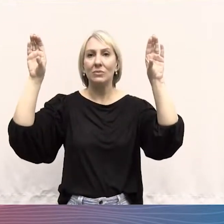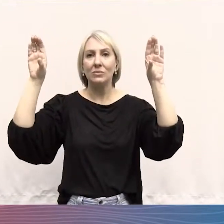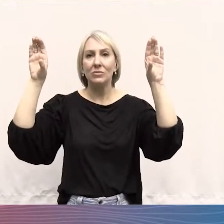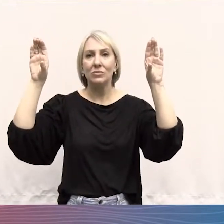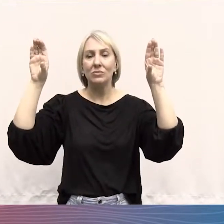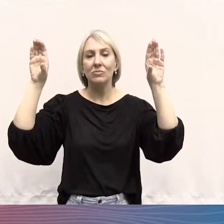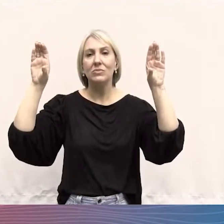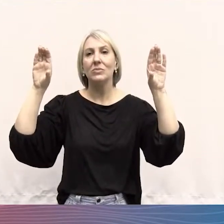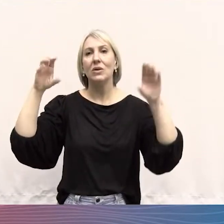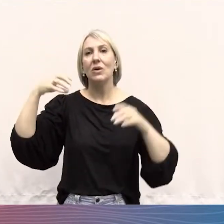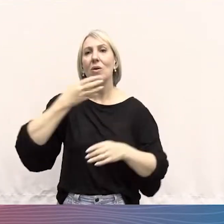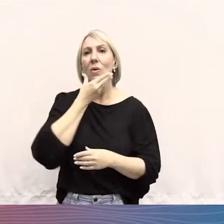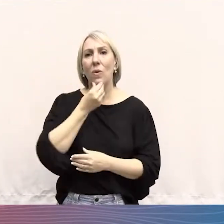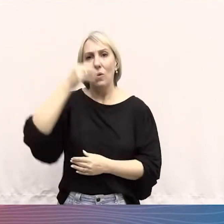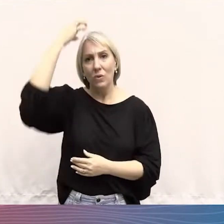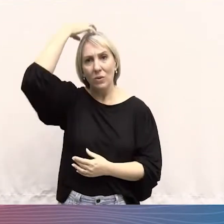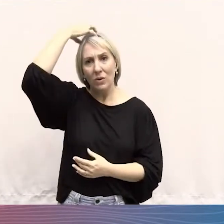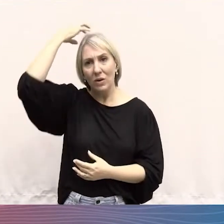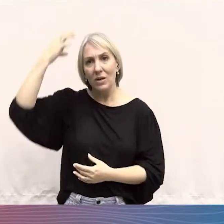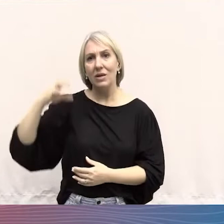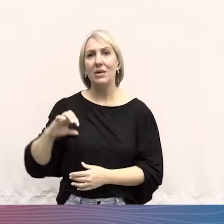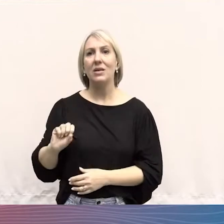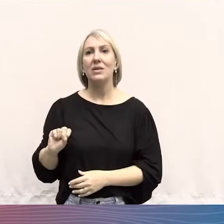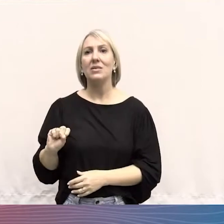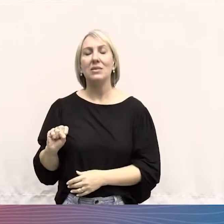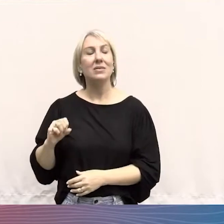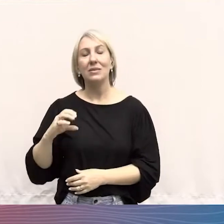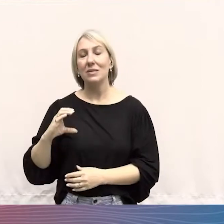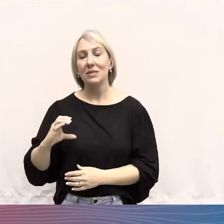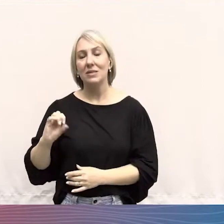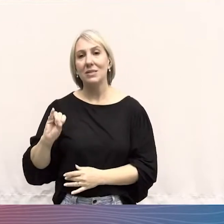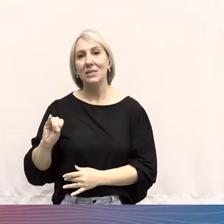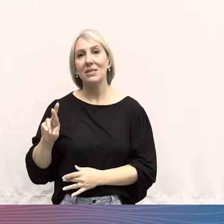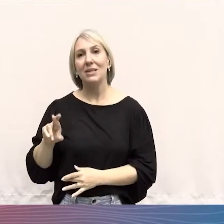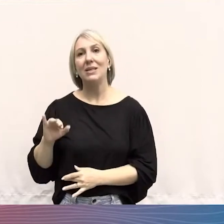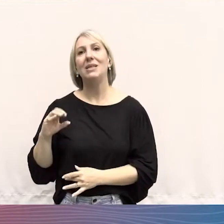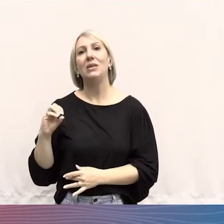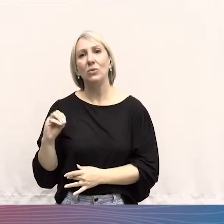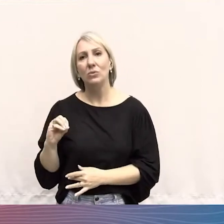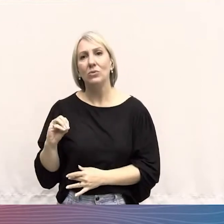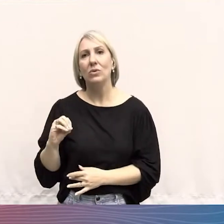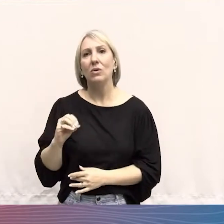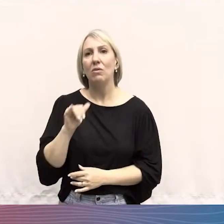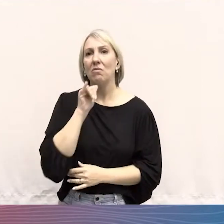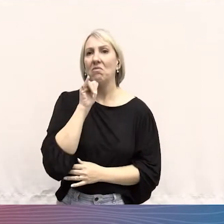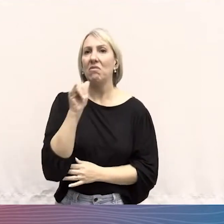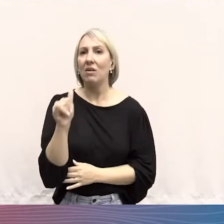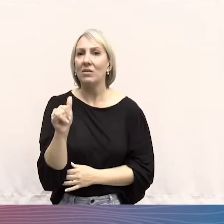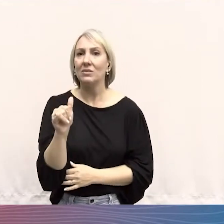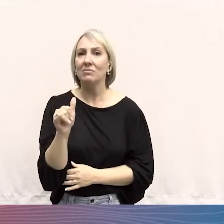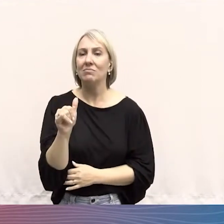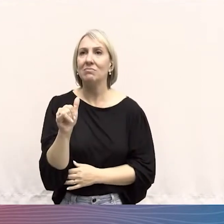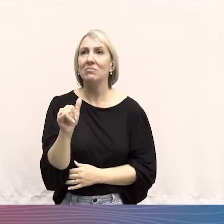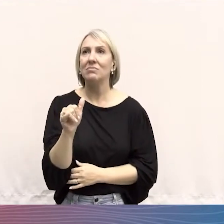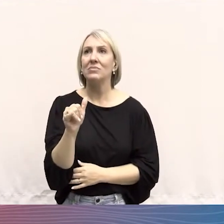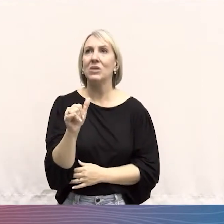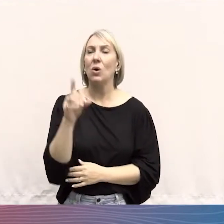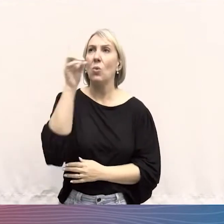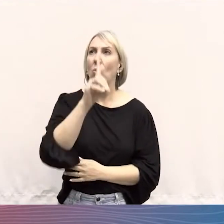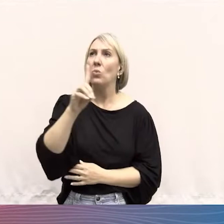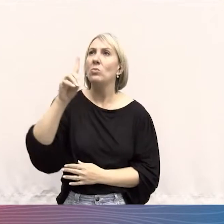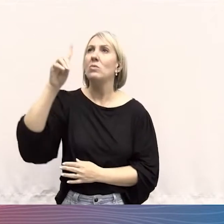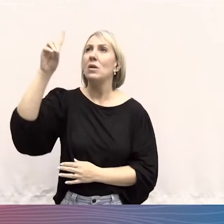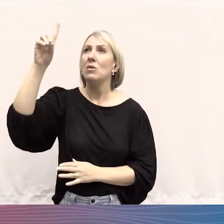rei da Pérsia, o Senhor, Deus dos céus, me deu todos os reinos da